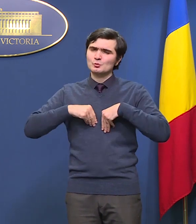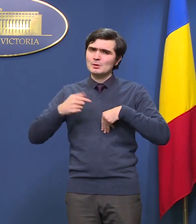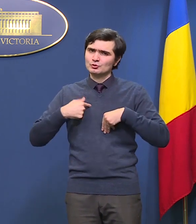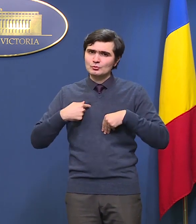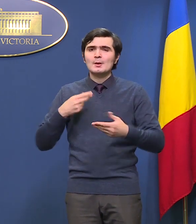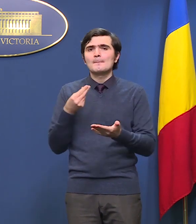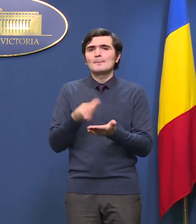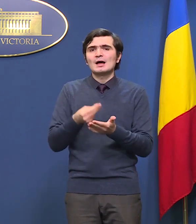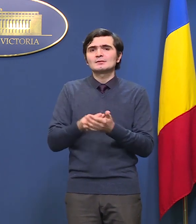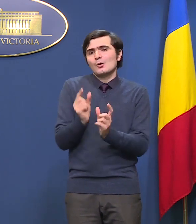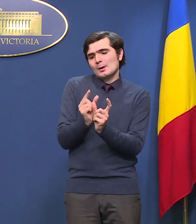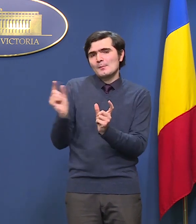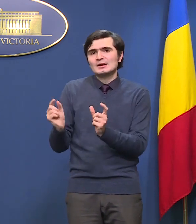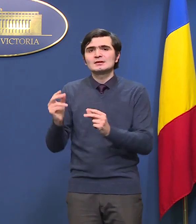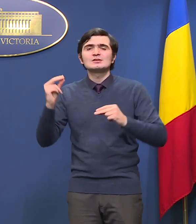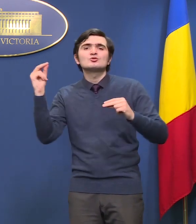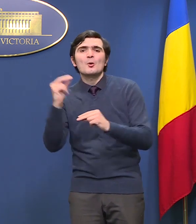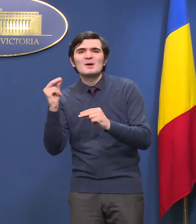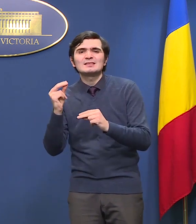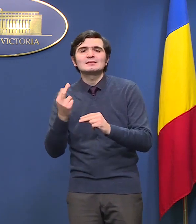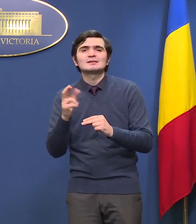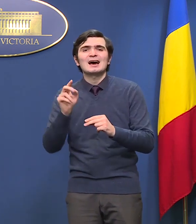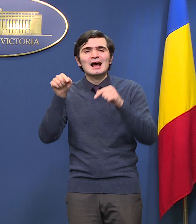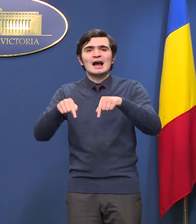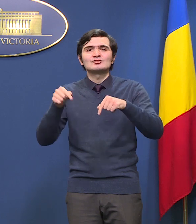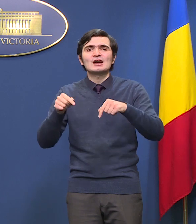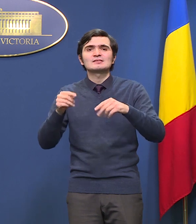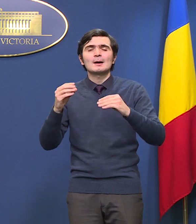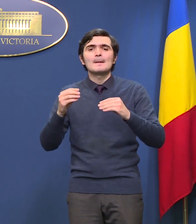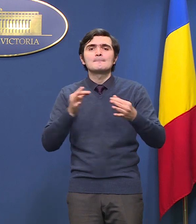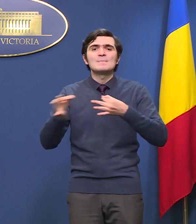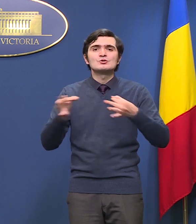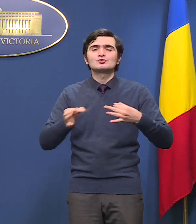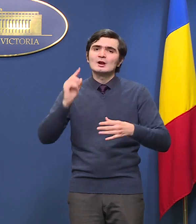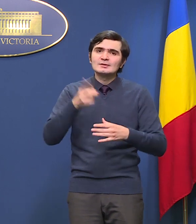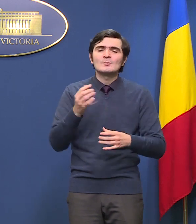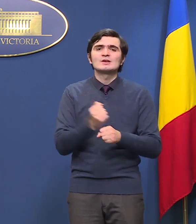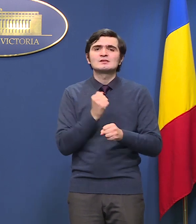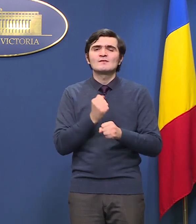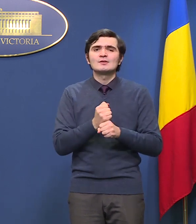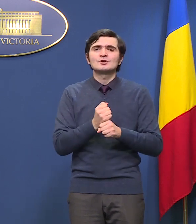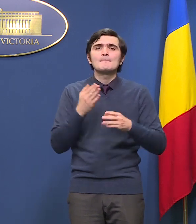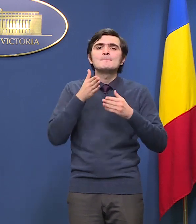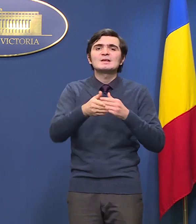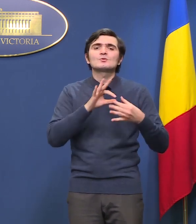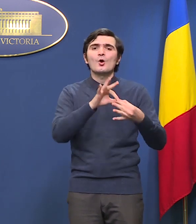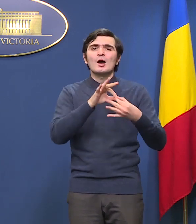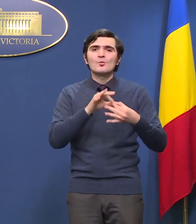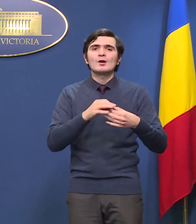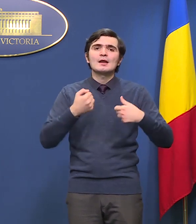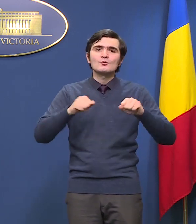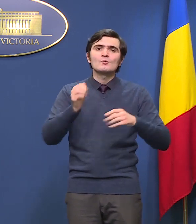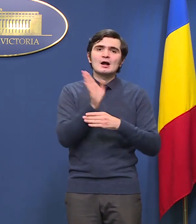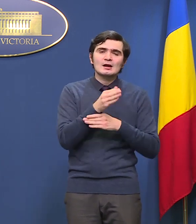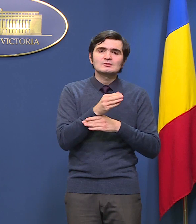dobânzi, dar în mod evident această măsură trebuie luată într-o colaborare între Banca Națională, Guvernul României și evident sistemul